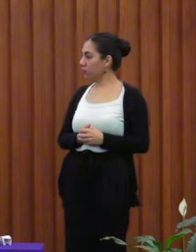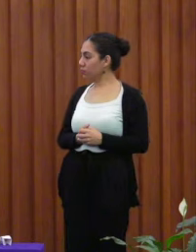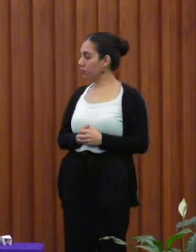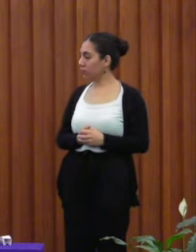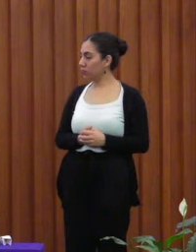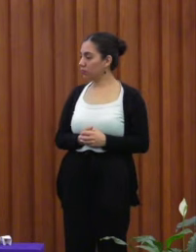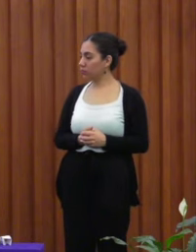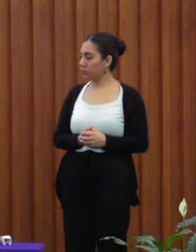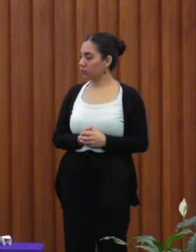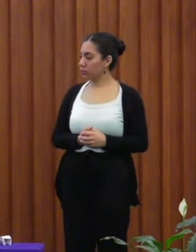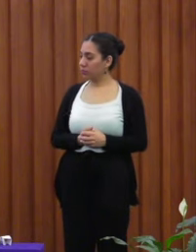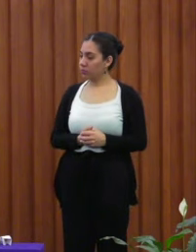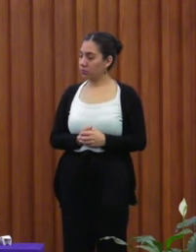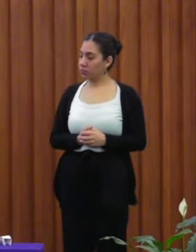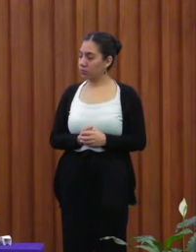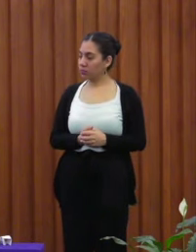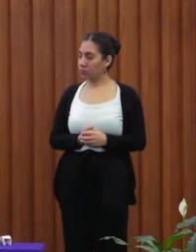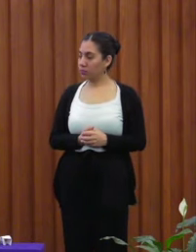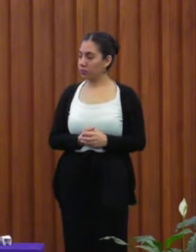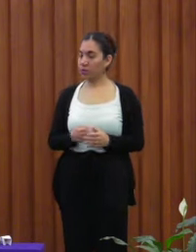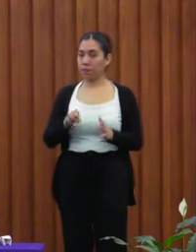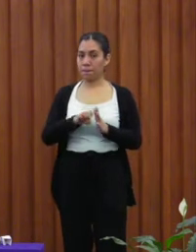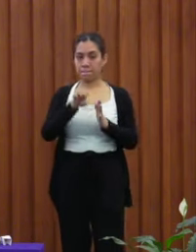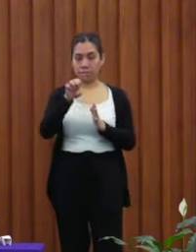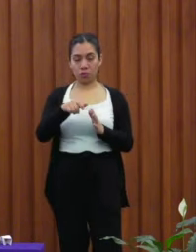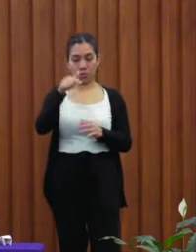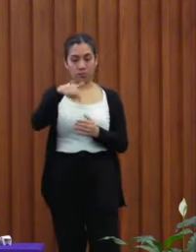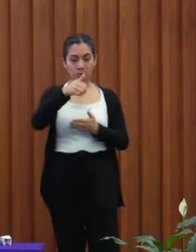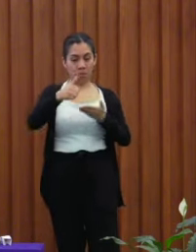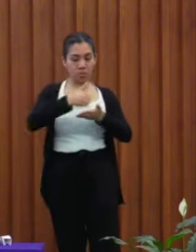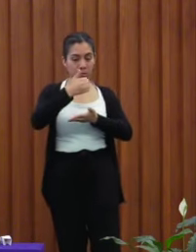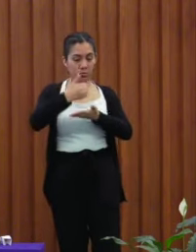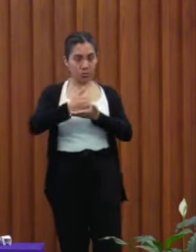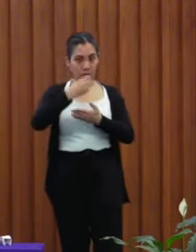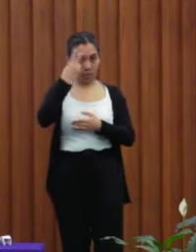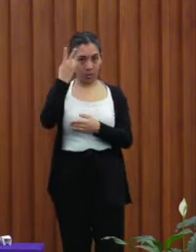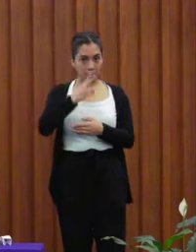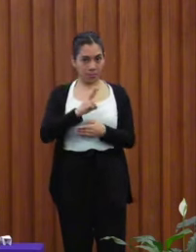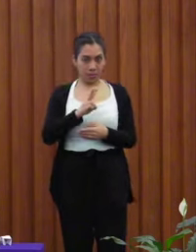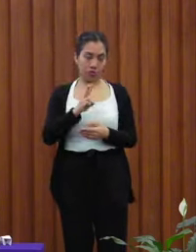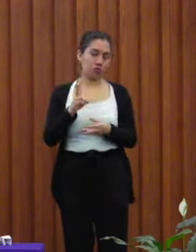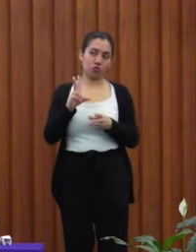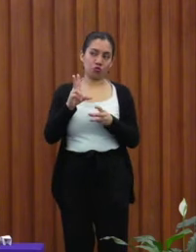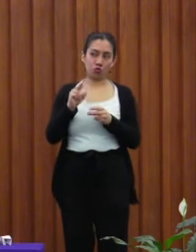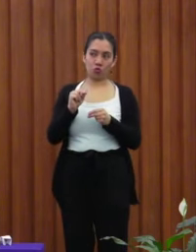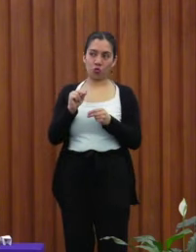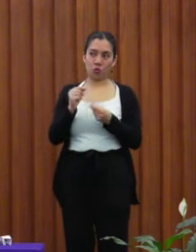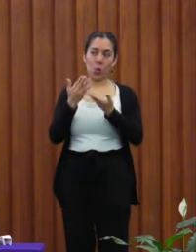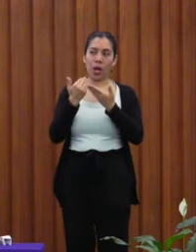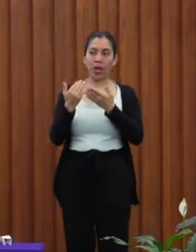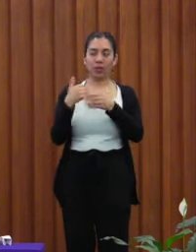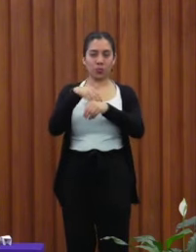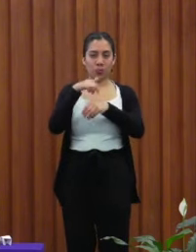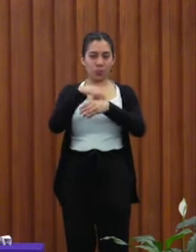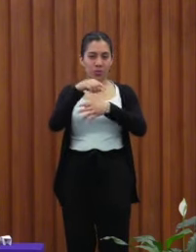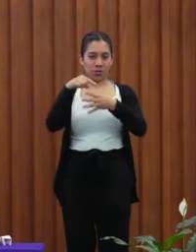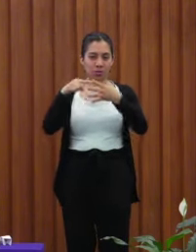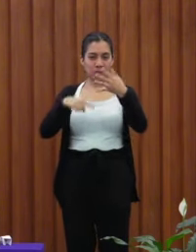en esta parte, por ejemplo, en esta ciudad, que si bien no está en los primeros lugares,